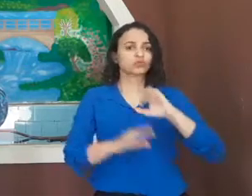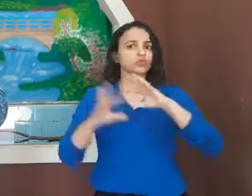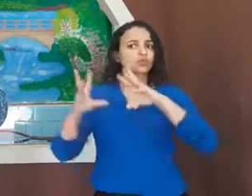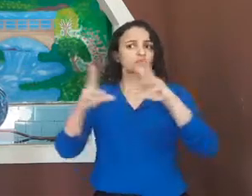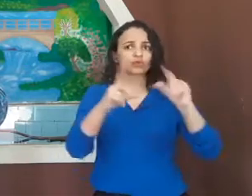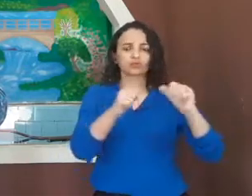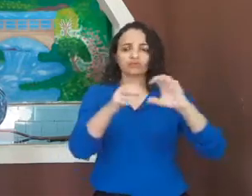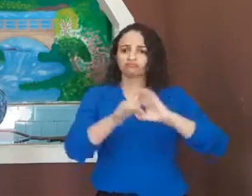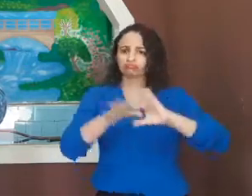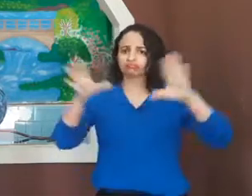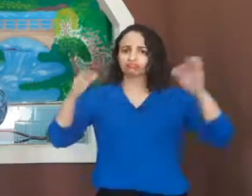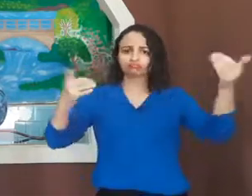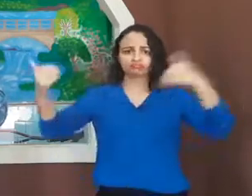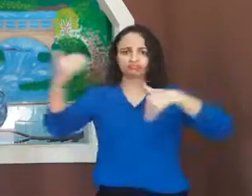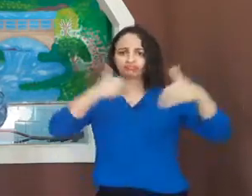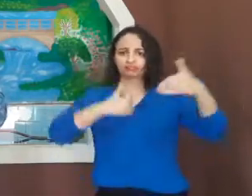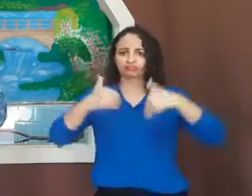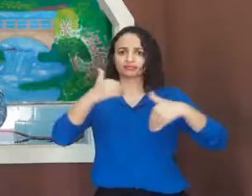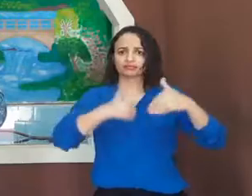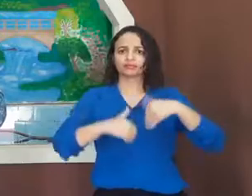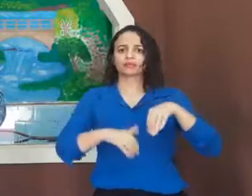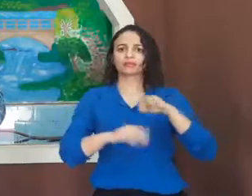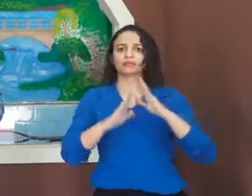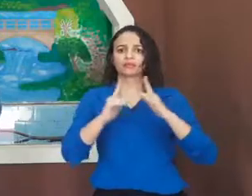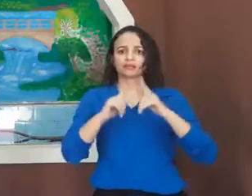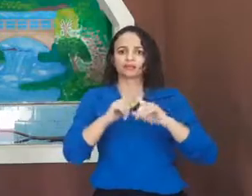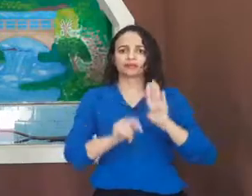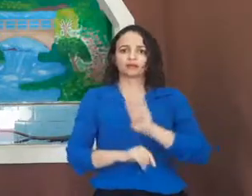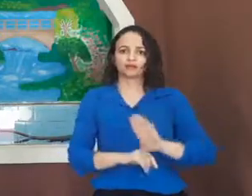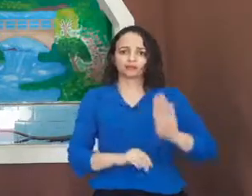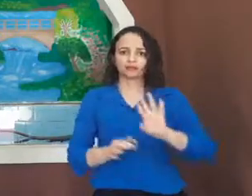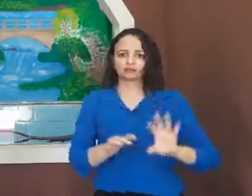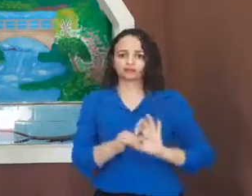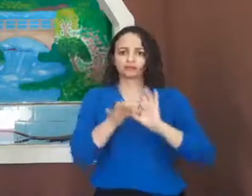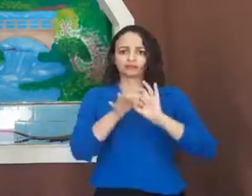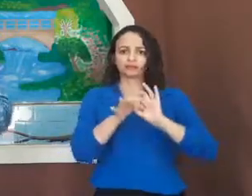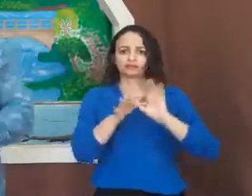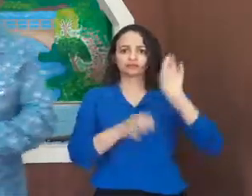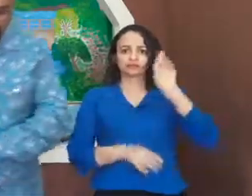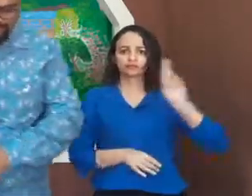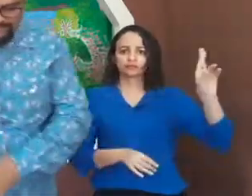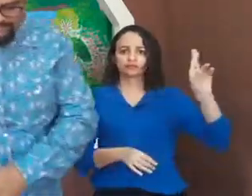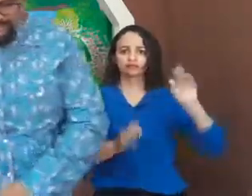do Senhor e temos uma comunhão com o Senhor. Amém? Vamos orar com a irmã Nair.